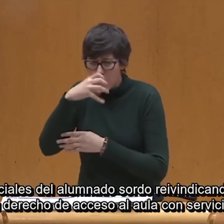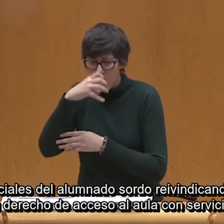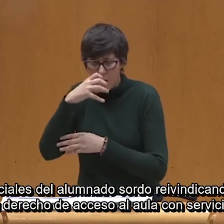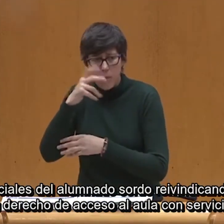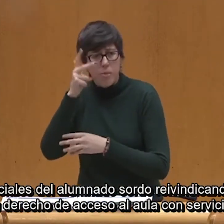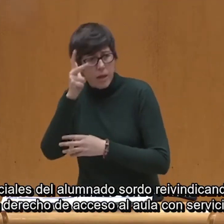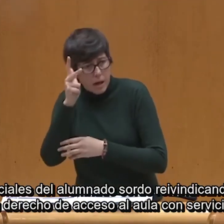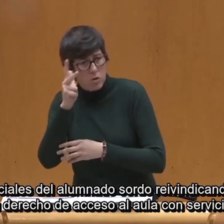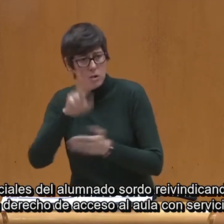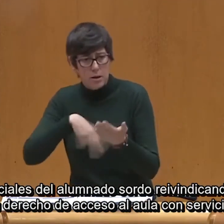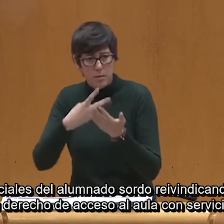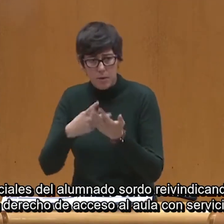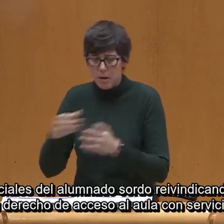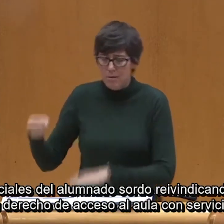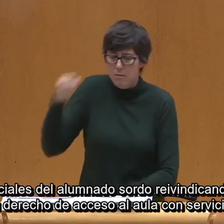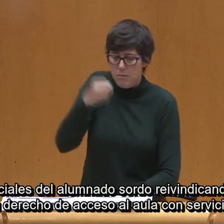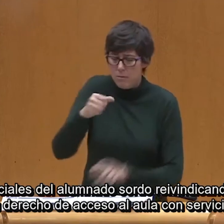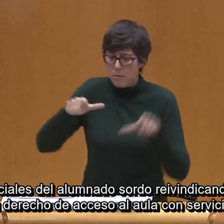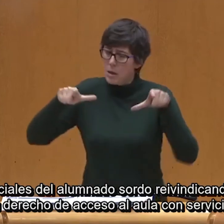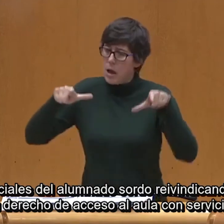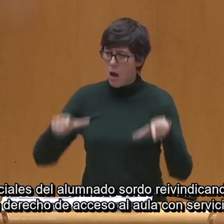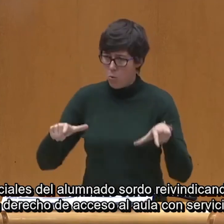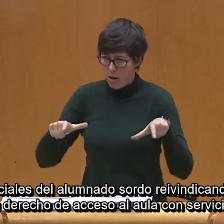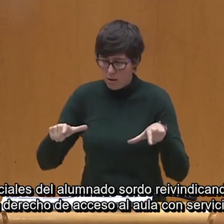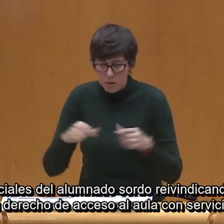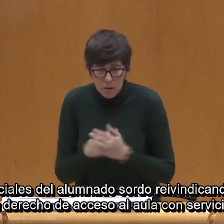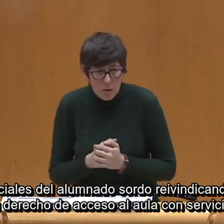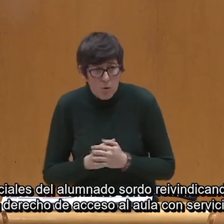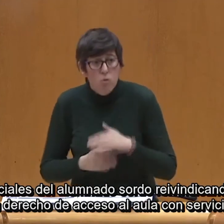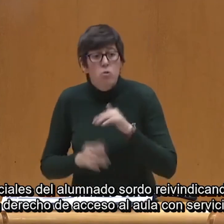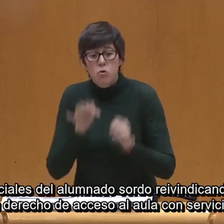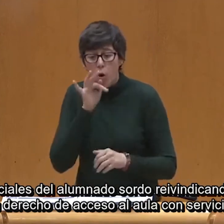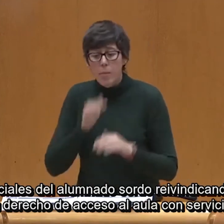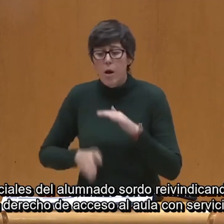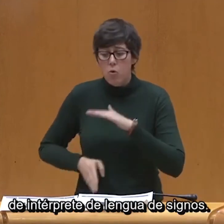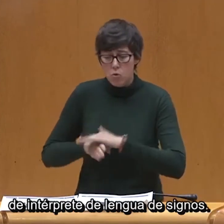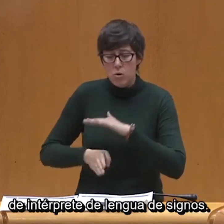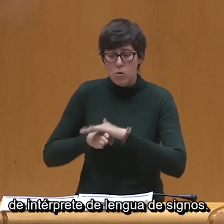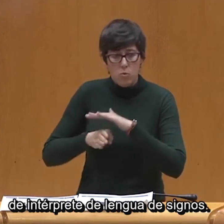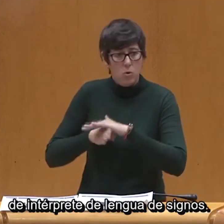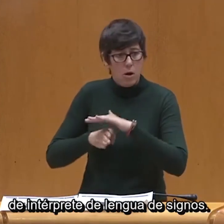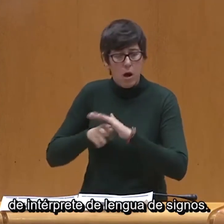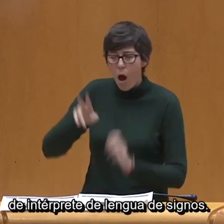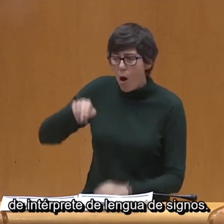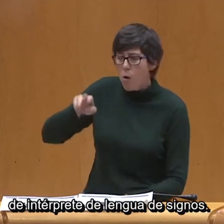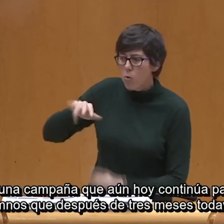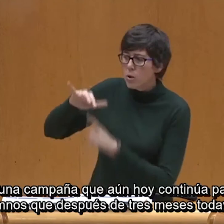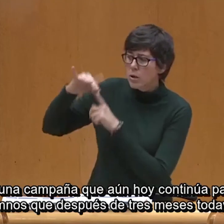reivindicando su derecho al acceso al aula mediante el servicio del intérprete de lengua de signos. Es una